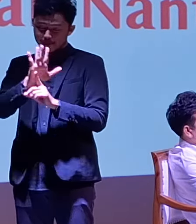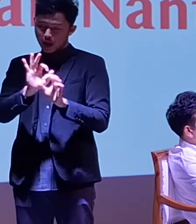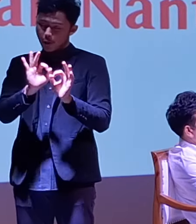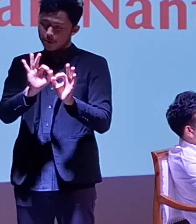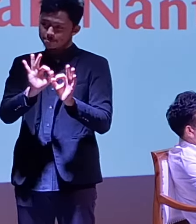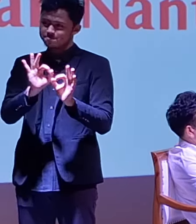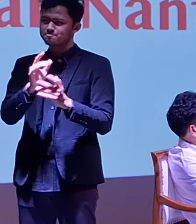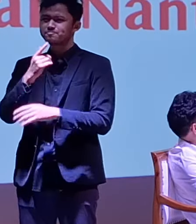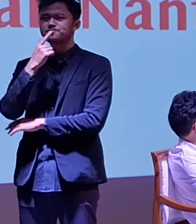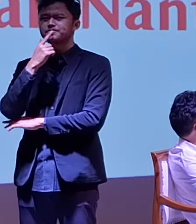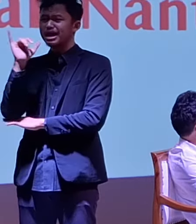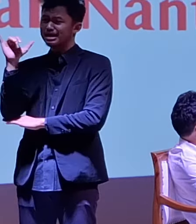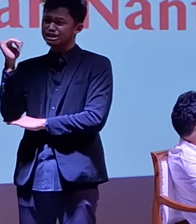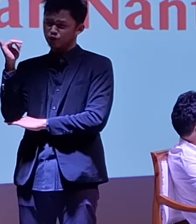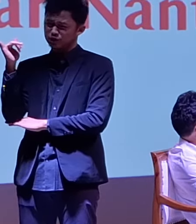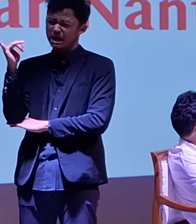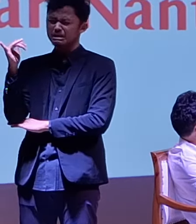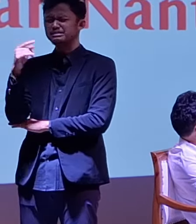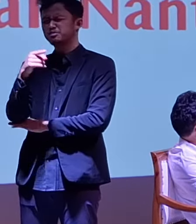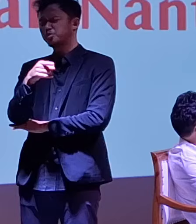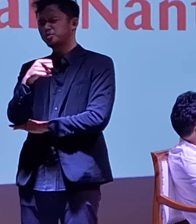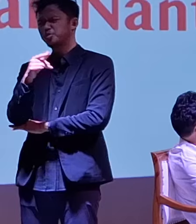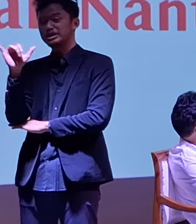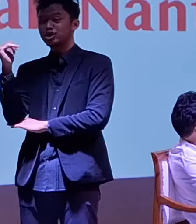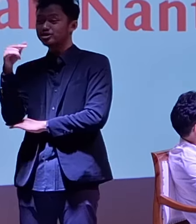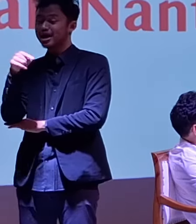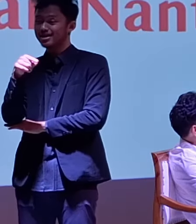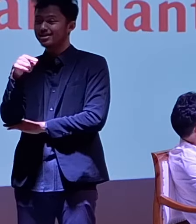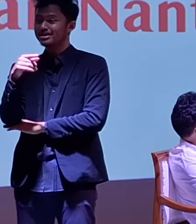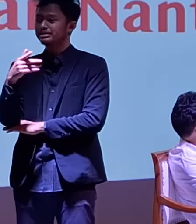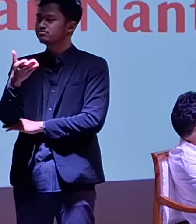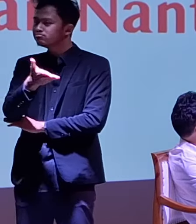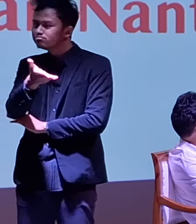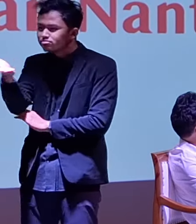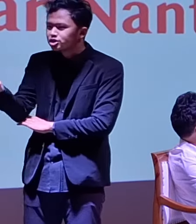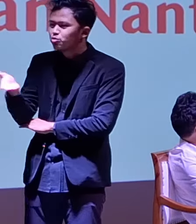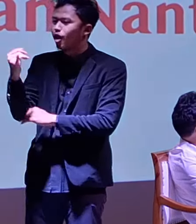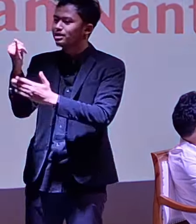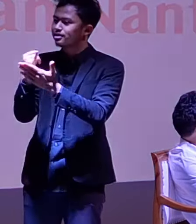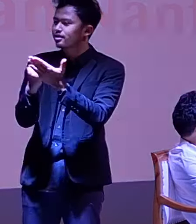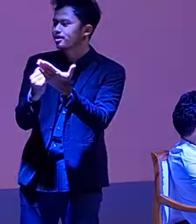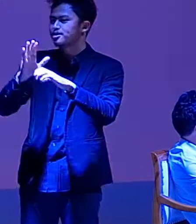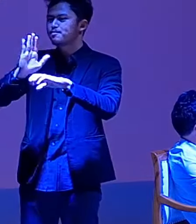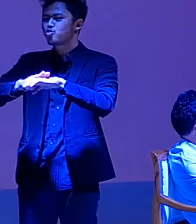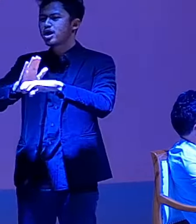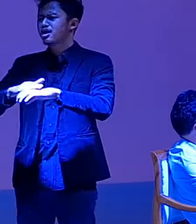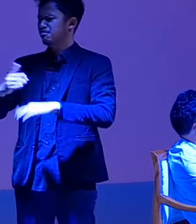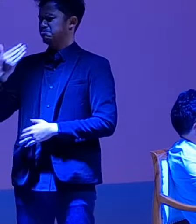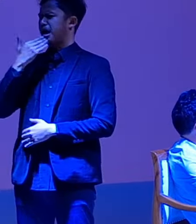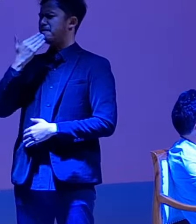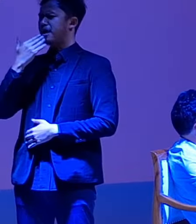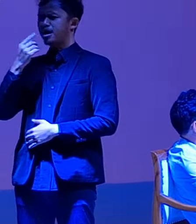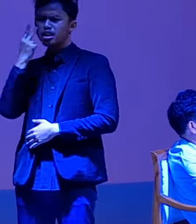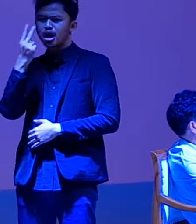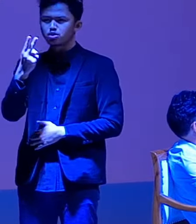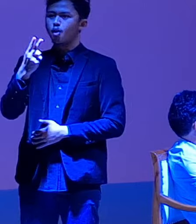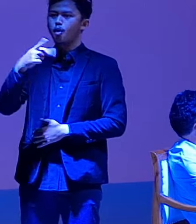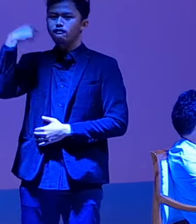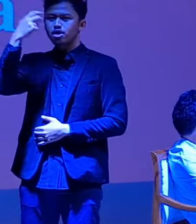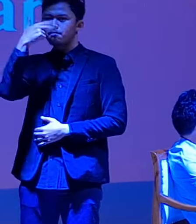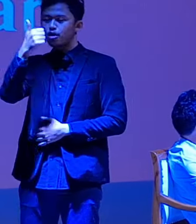kan sulit dibantah kalau kita cenderung mudah mengakses seni budaya ya, ketika ya, mahasiswa ya, misalnya ada film-film